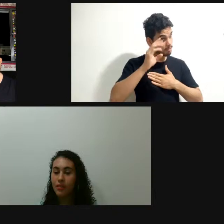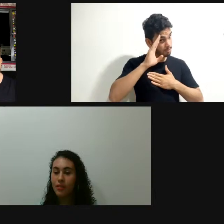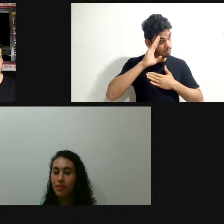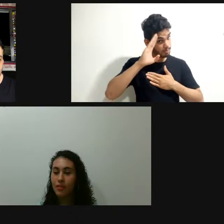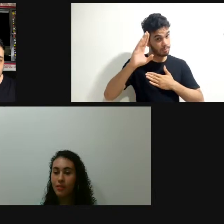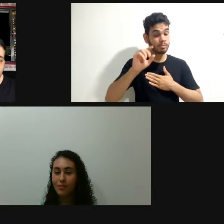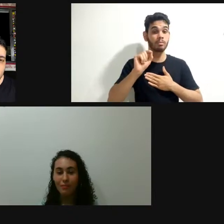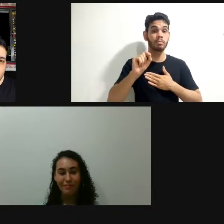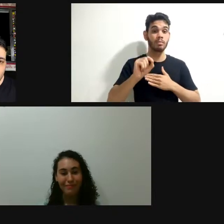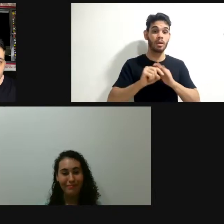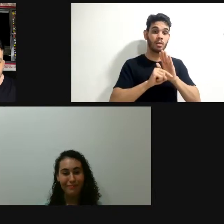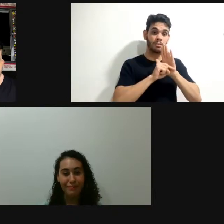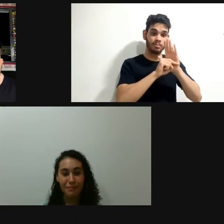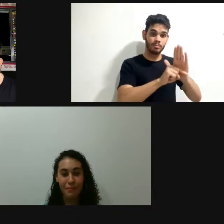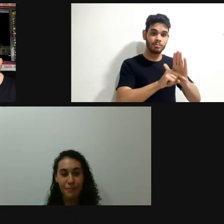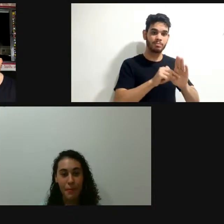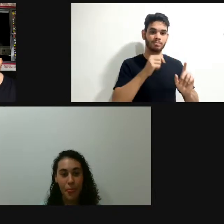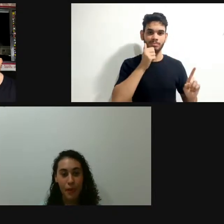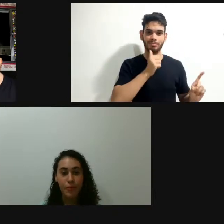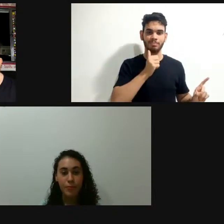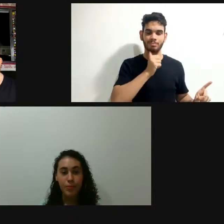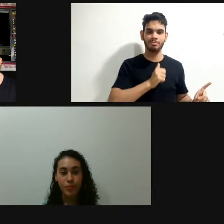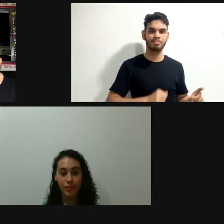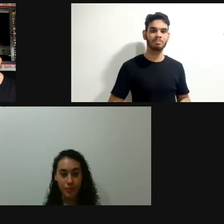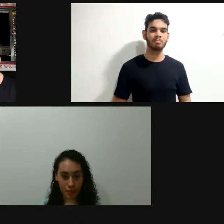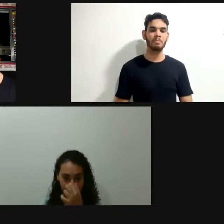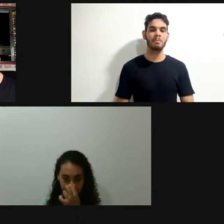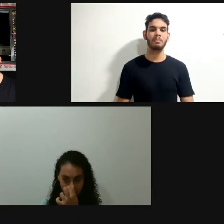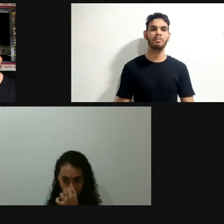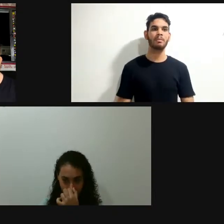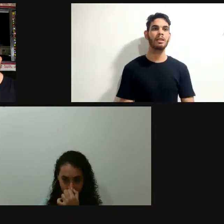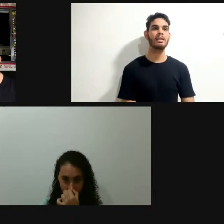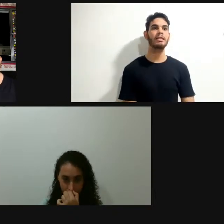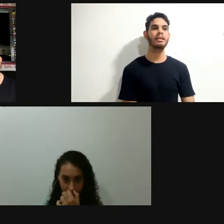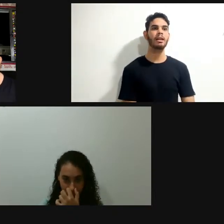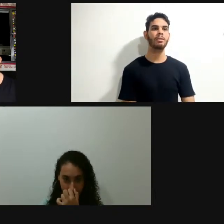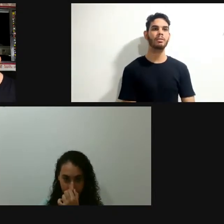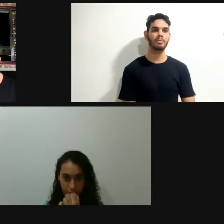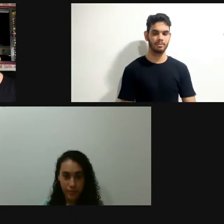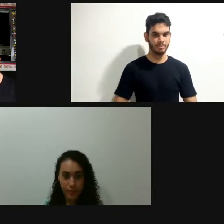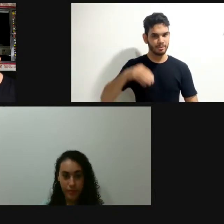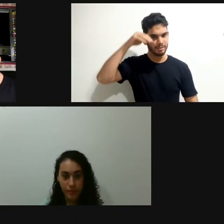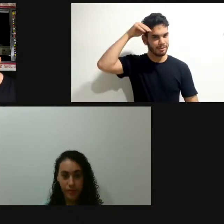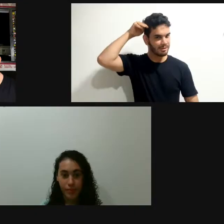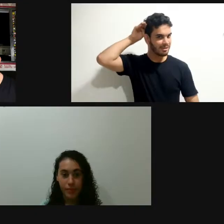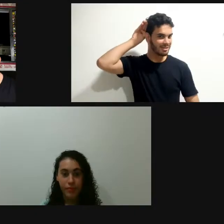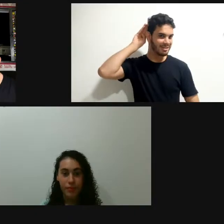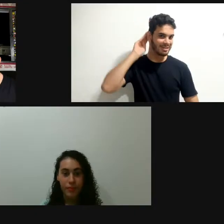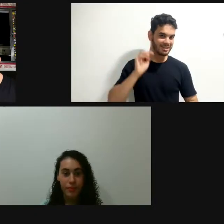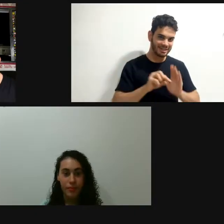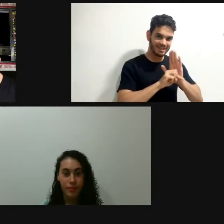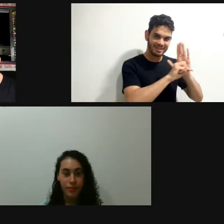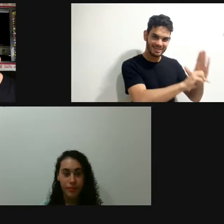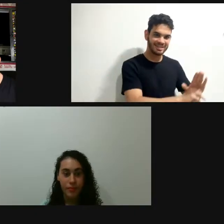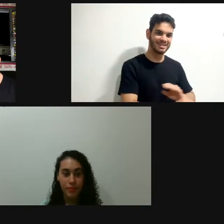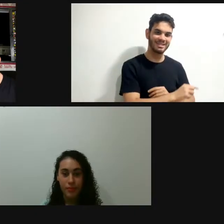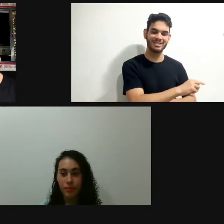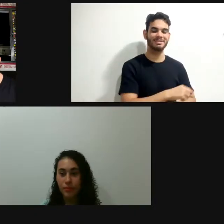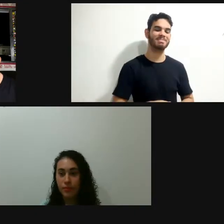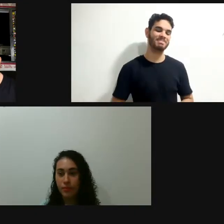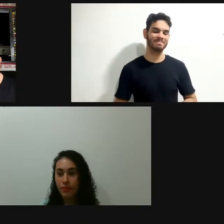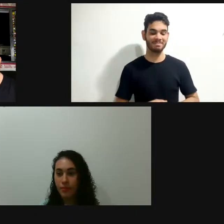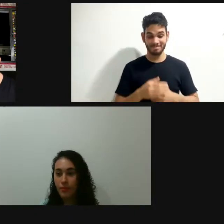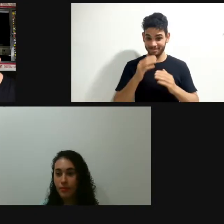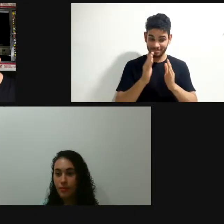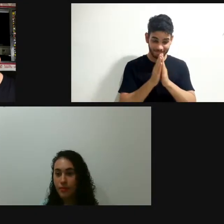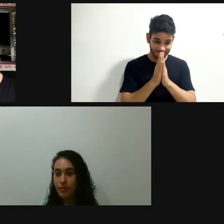centavo. Então, ela que é um talento e ascensão, vamos dar uma moral para ela, vamos ajudar ela a colocar o trabalho dela, para